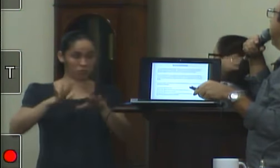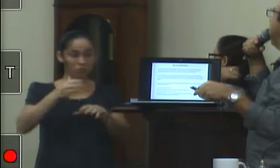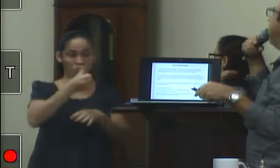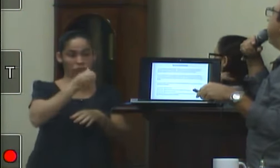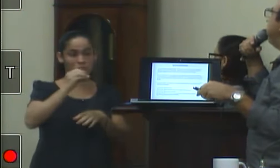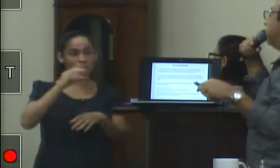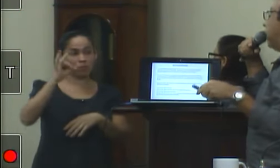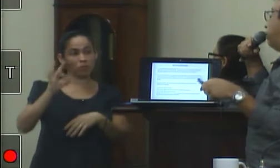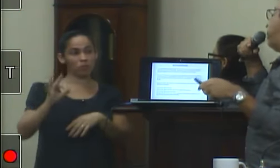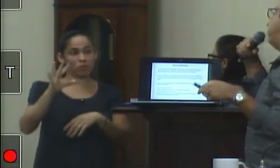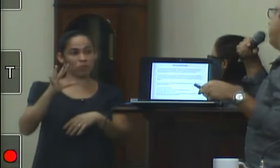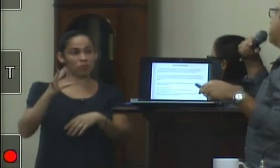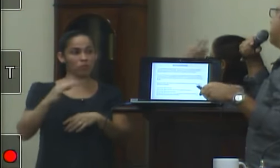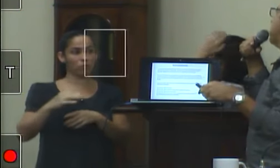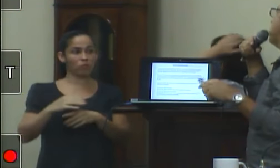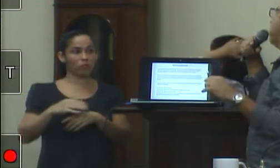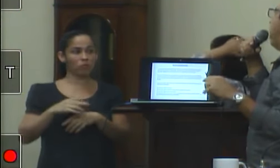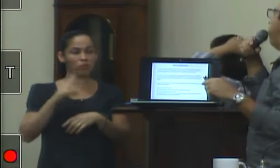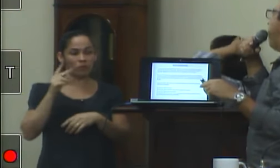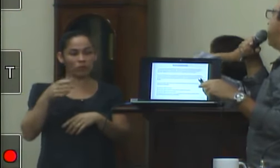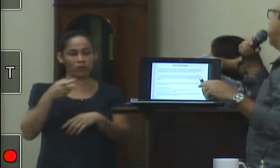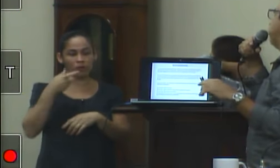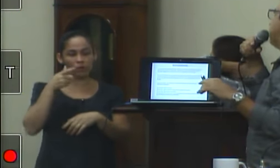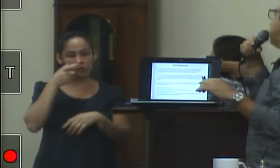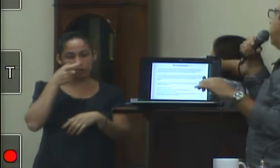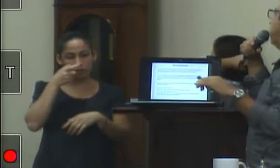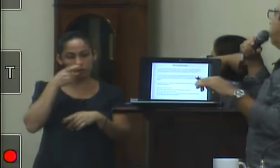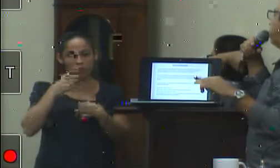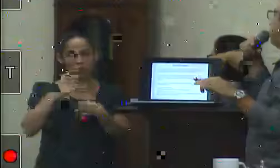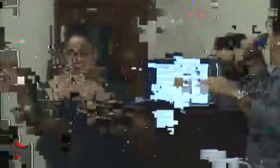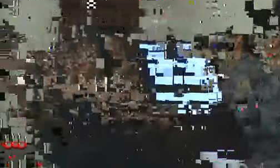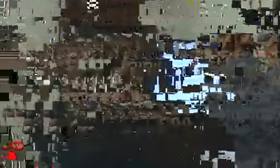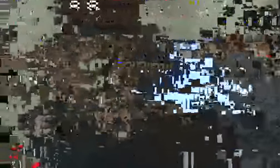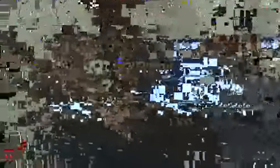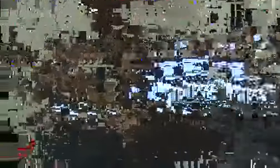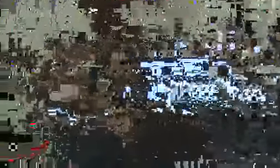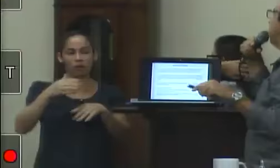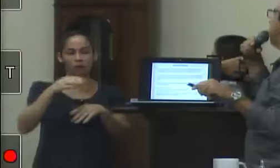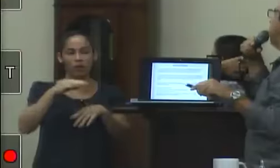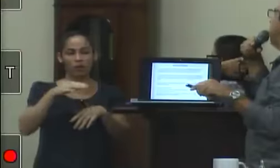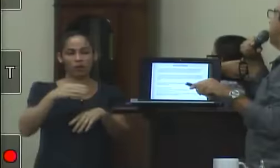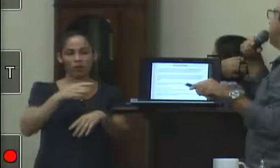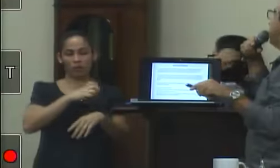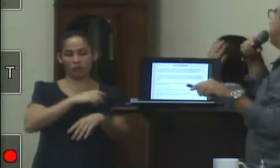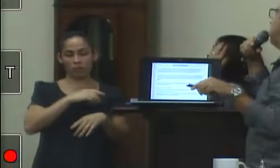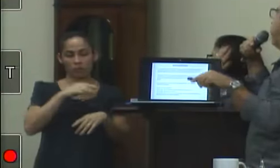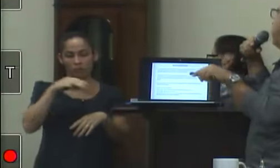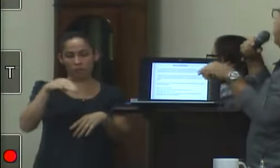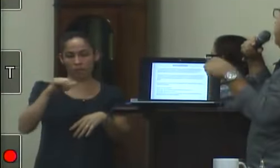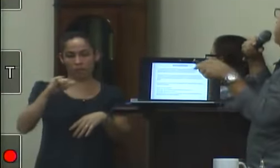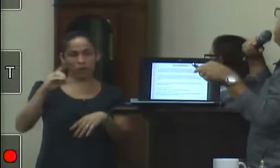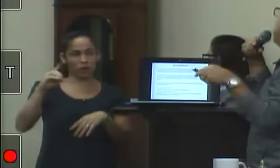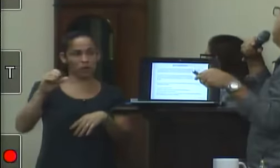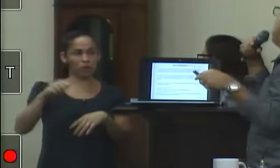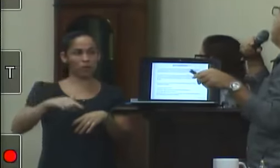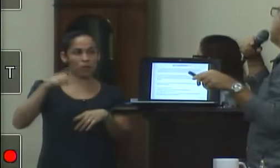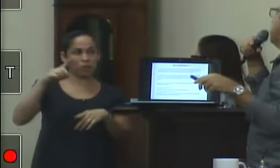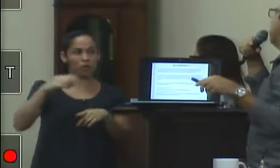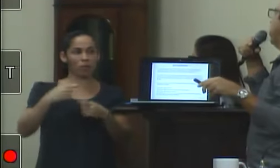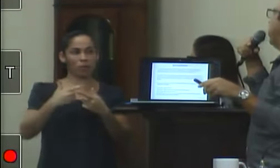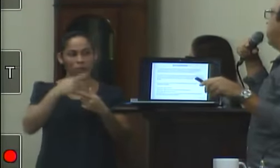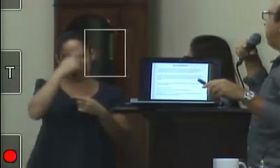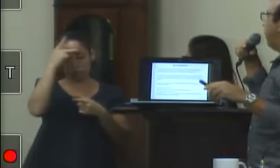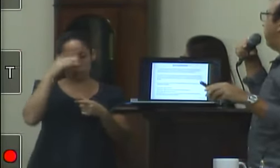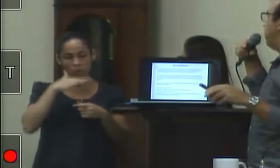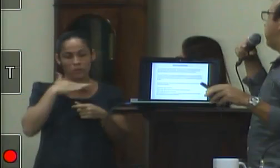né, um dado bem interessante, a média do estado em torno de 54%, a gente conseguiu uma média até acima, ou